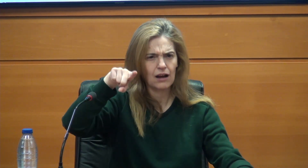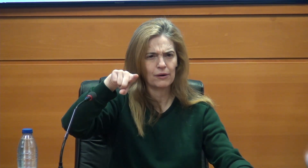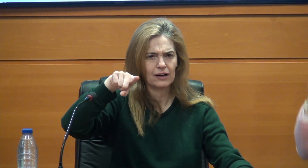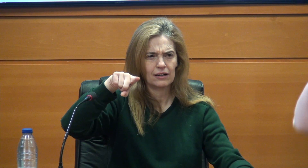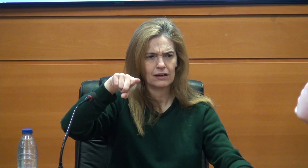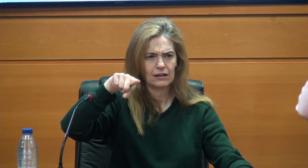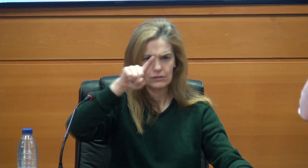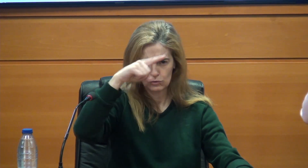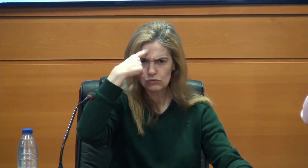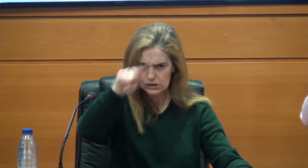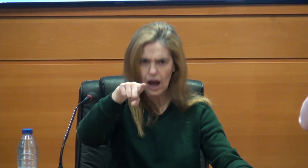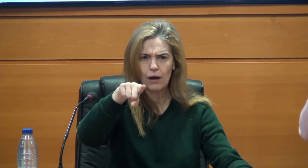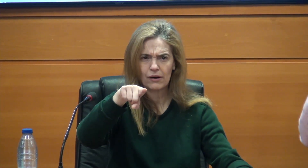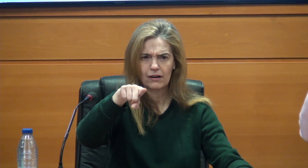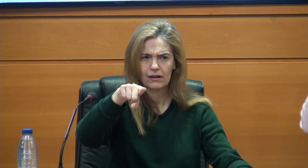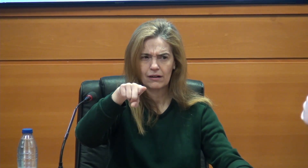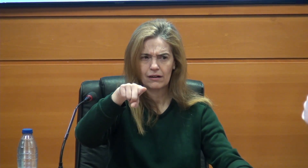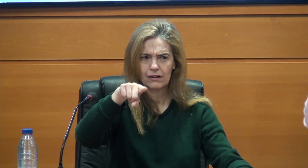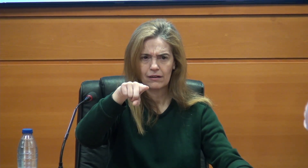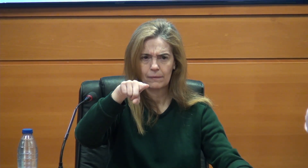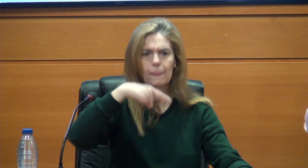saber con un dedo